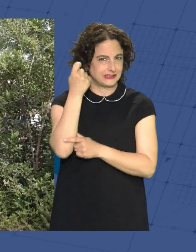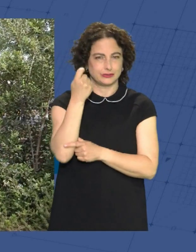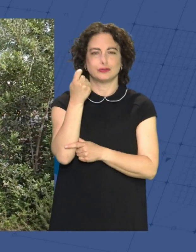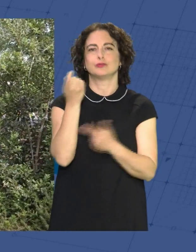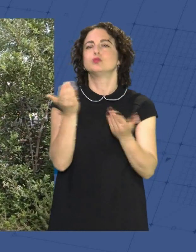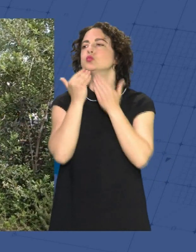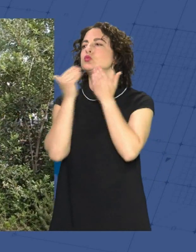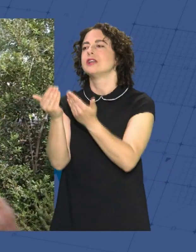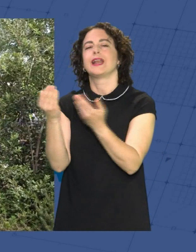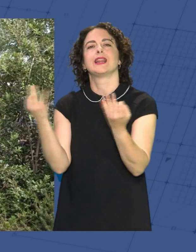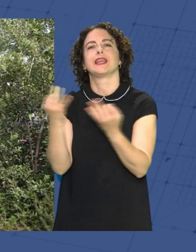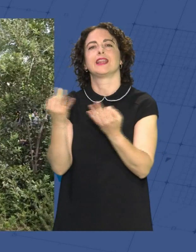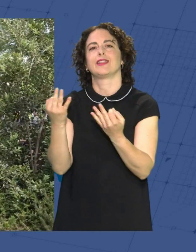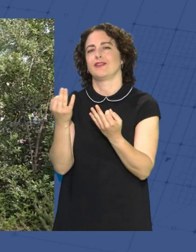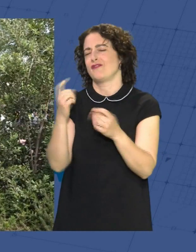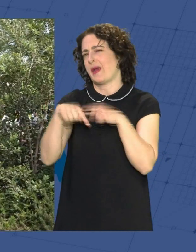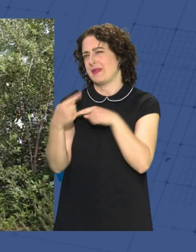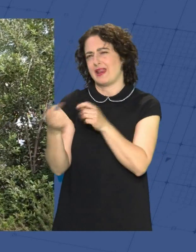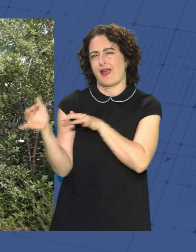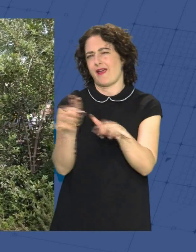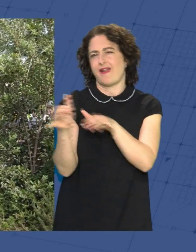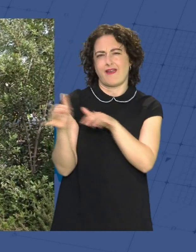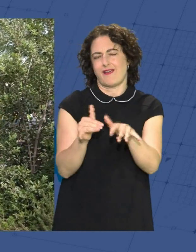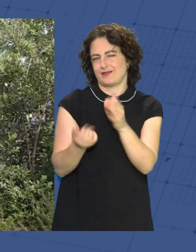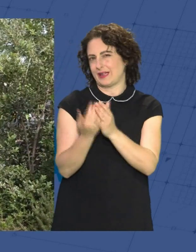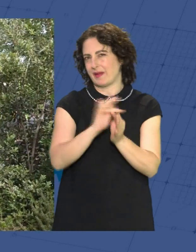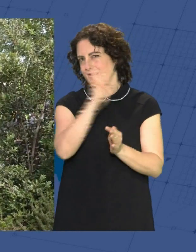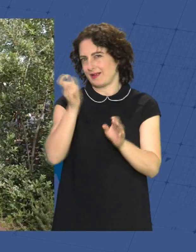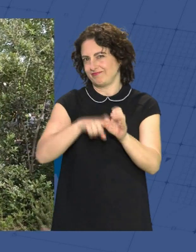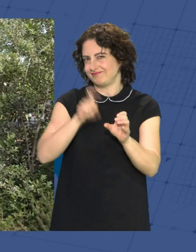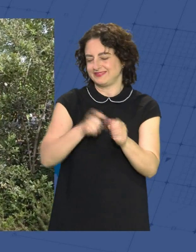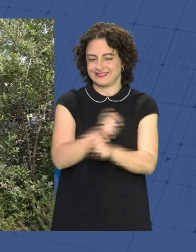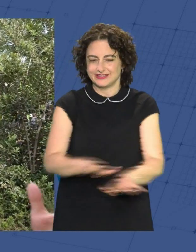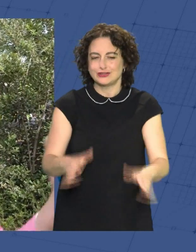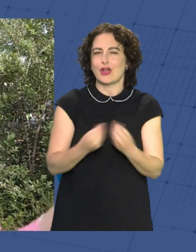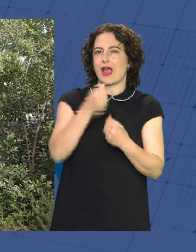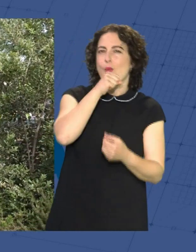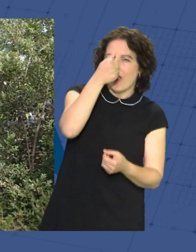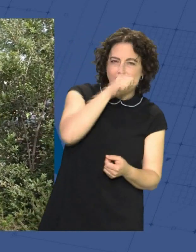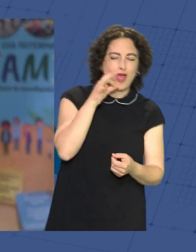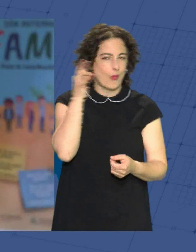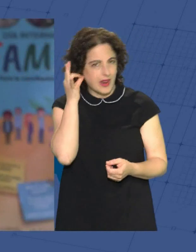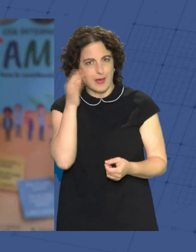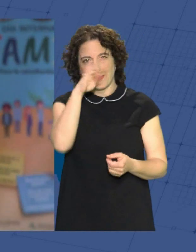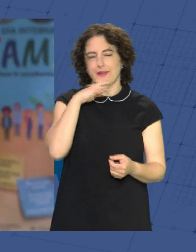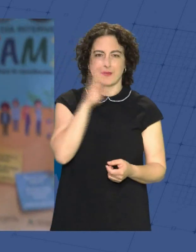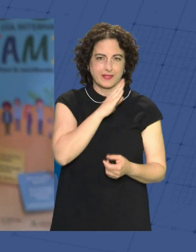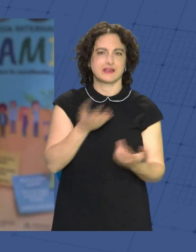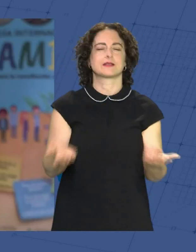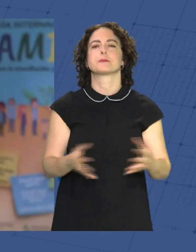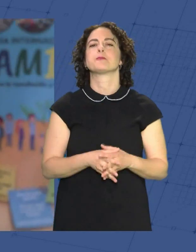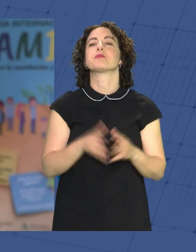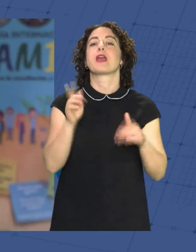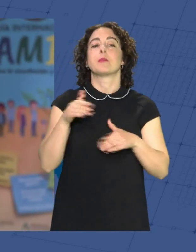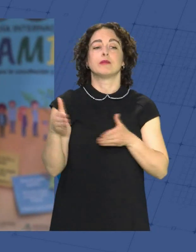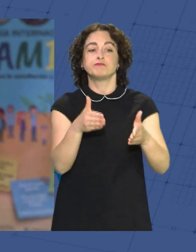agradecer a las cientos de familias que han venido esta mañana con sus pequeños y abuelos, padres, madres. Además en todo el